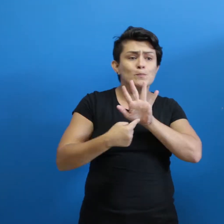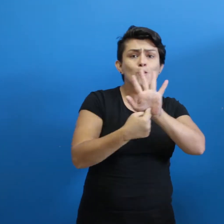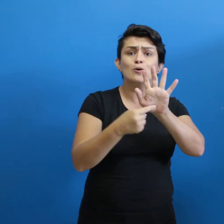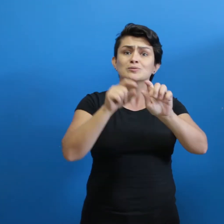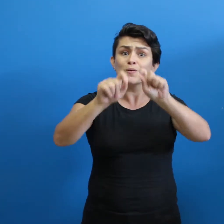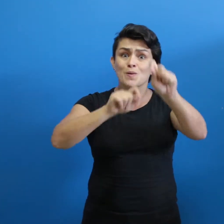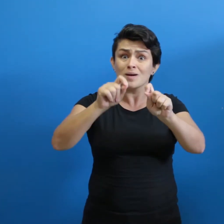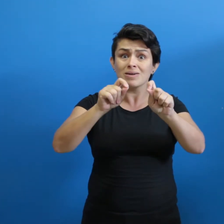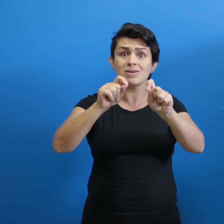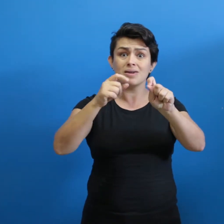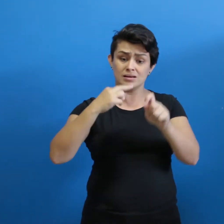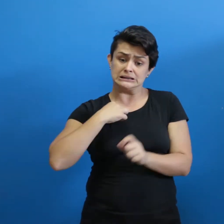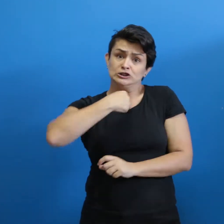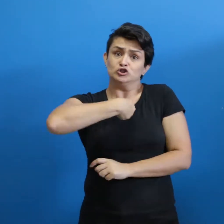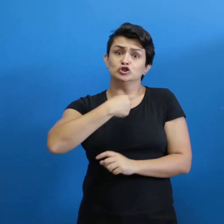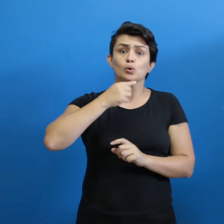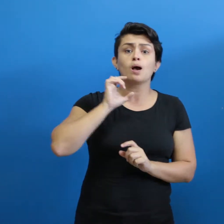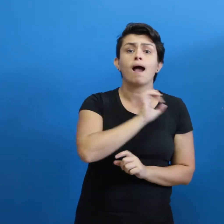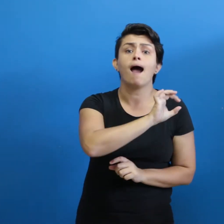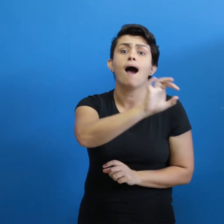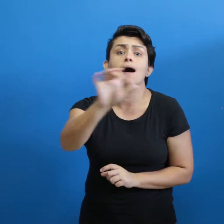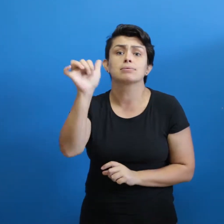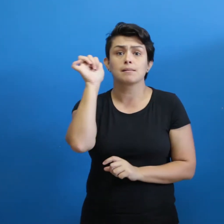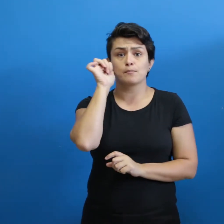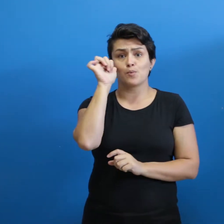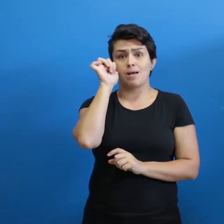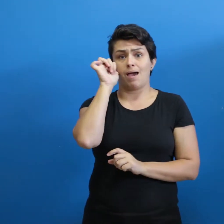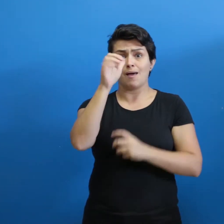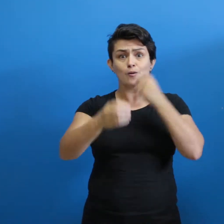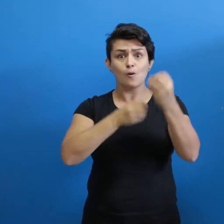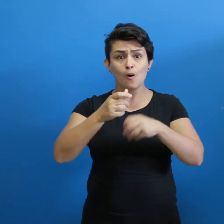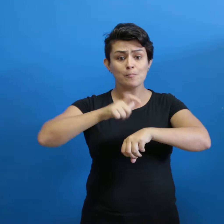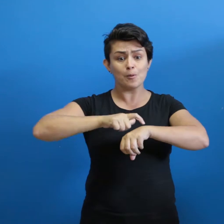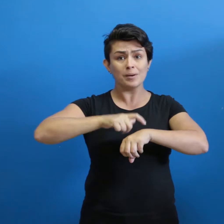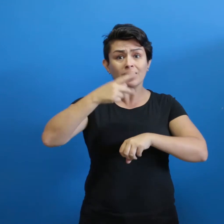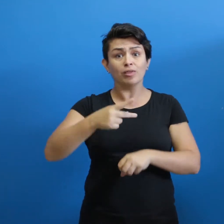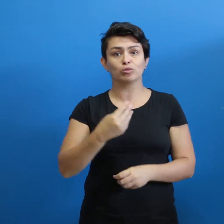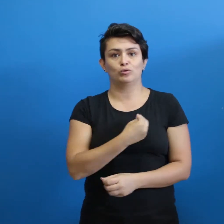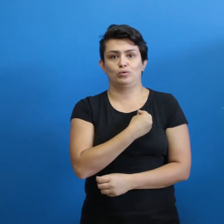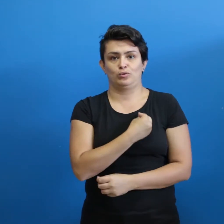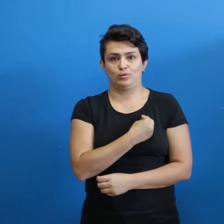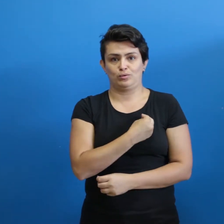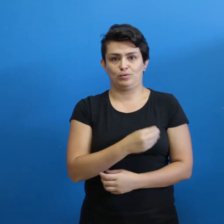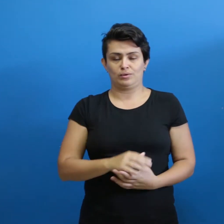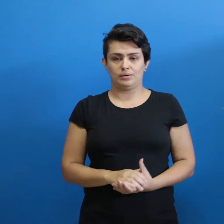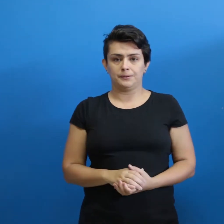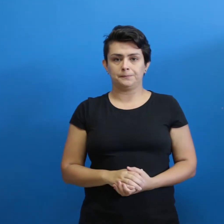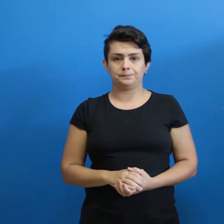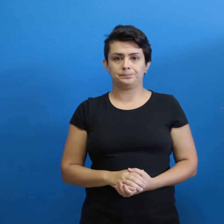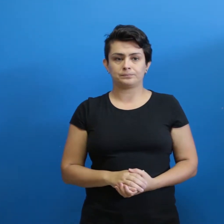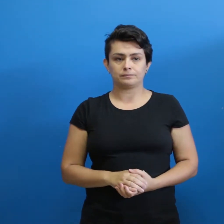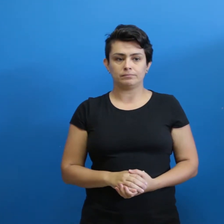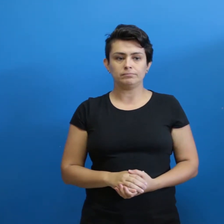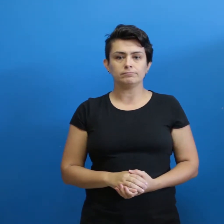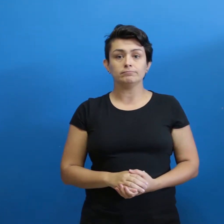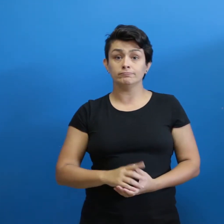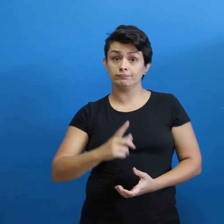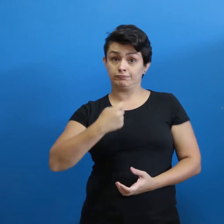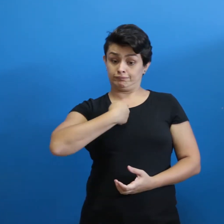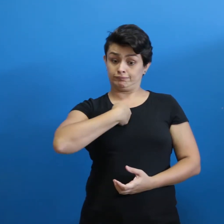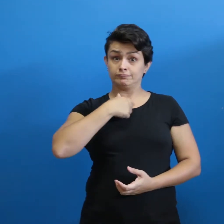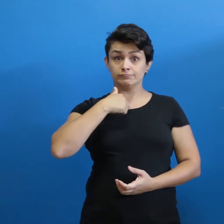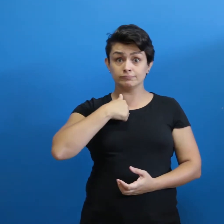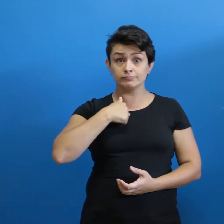a elas mais profundamente naquele momento da sua vida. Eu, enquanto uma mulher